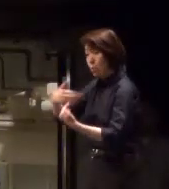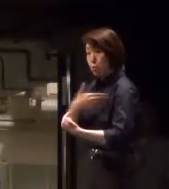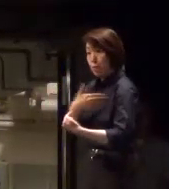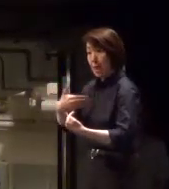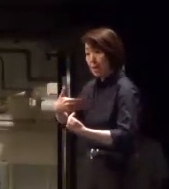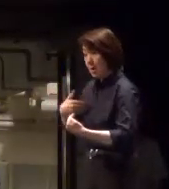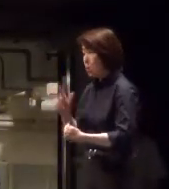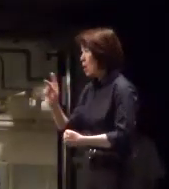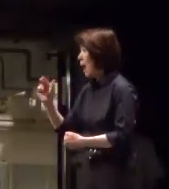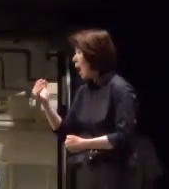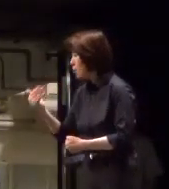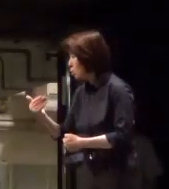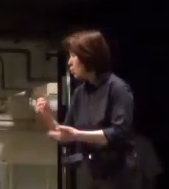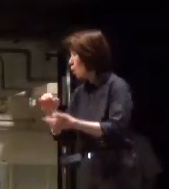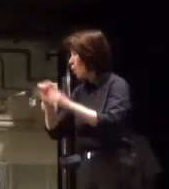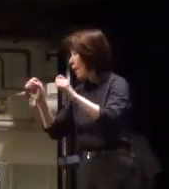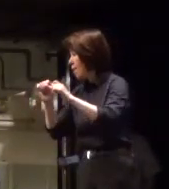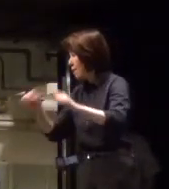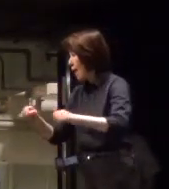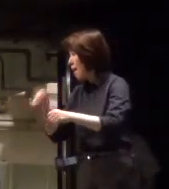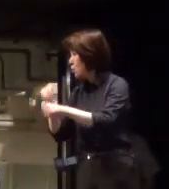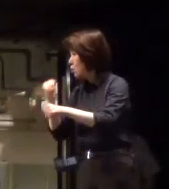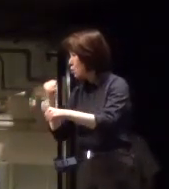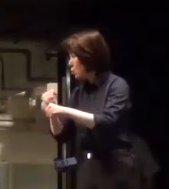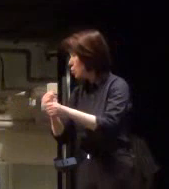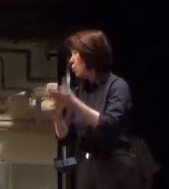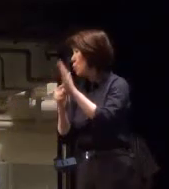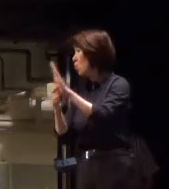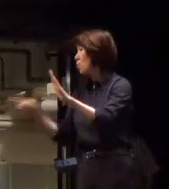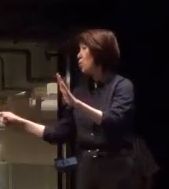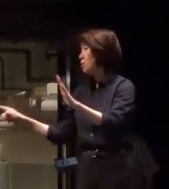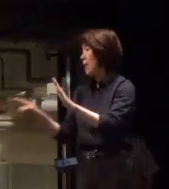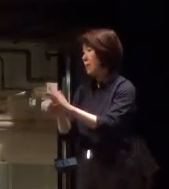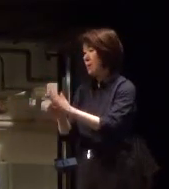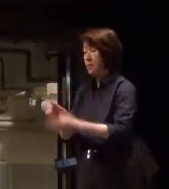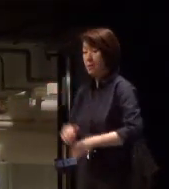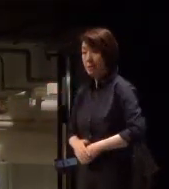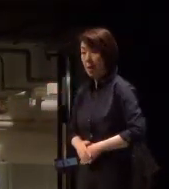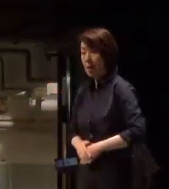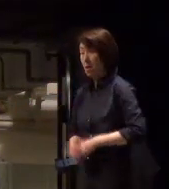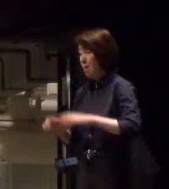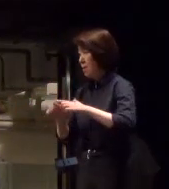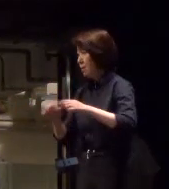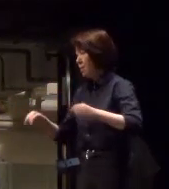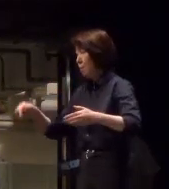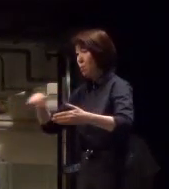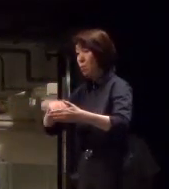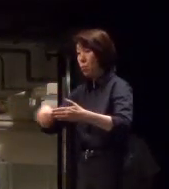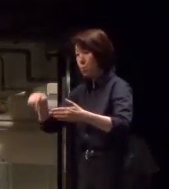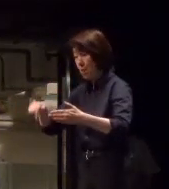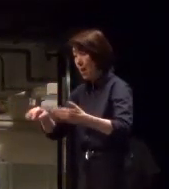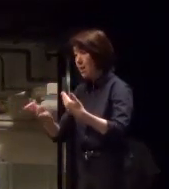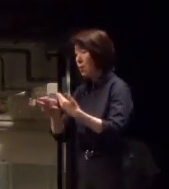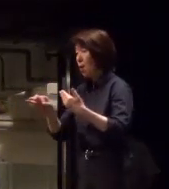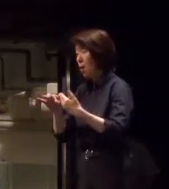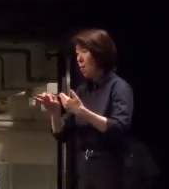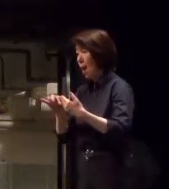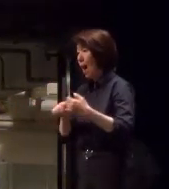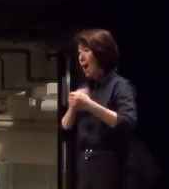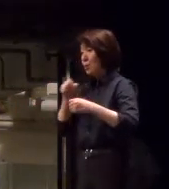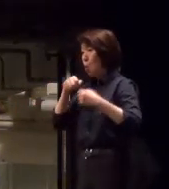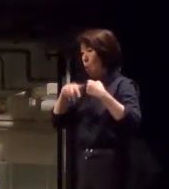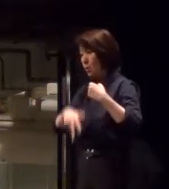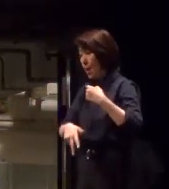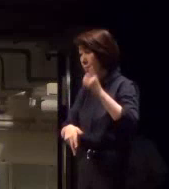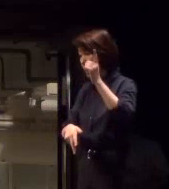るロケット技術を開発するということでやってきたのです。日本国内では例えば朝鮮民主主義人民共